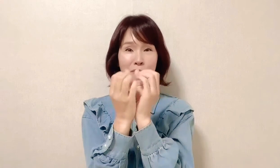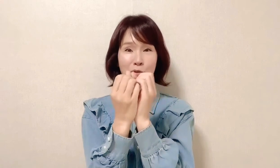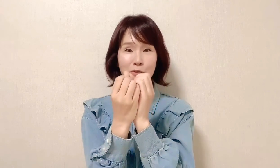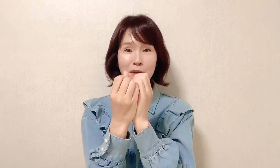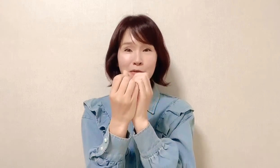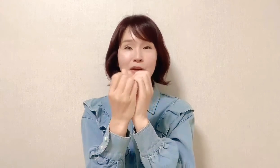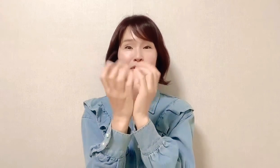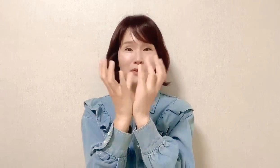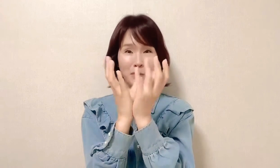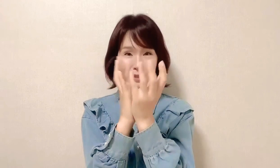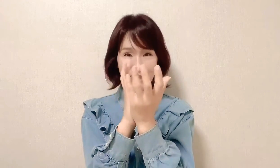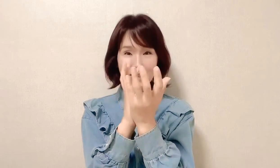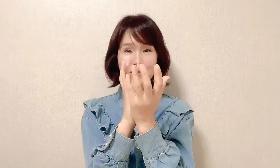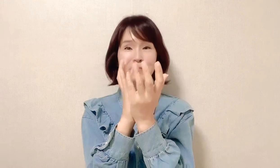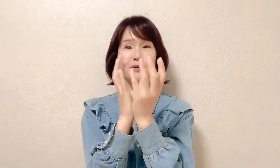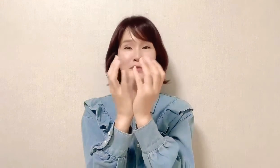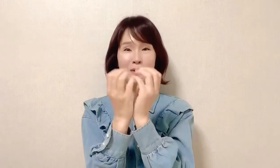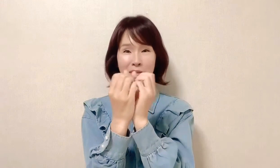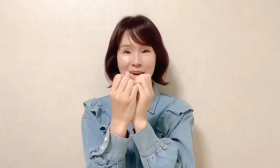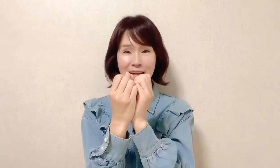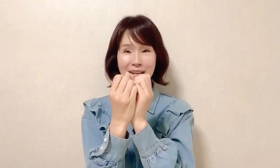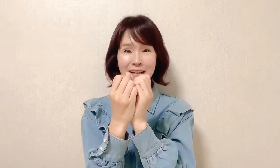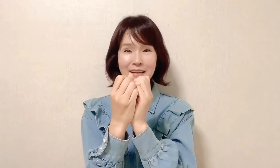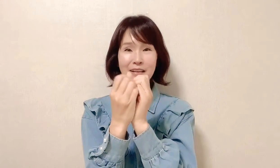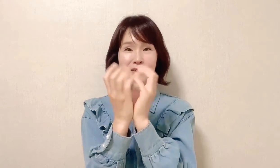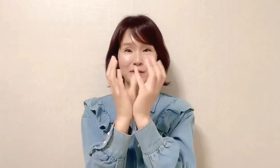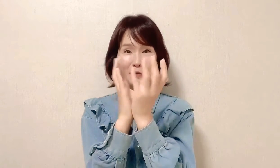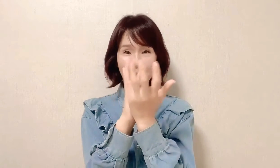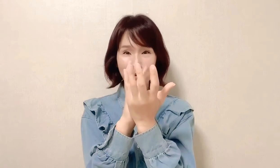표현도 되고요. 꽃이라는 표현도 됩니다.